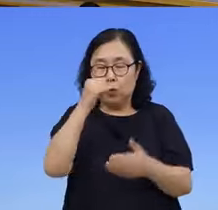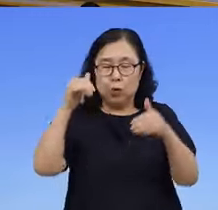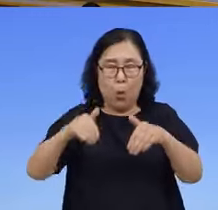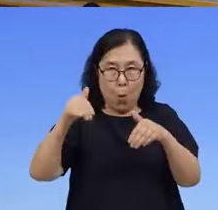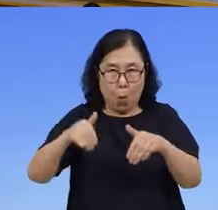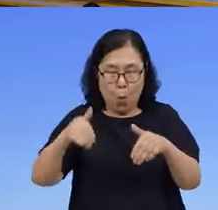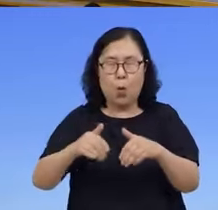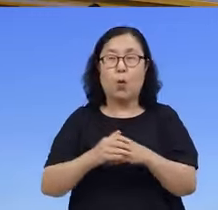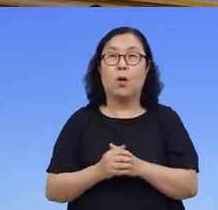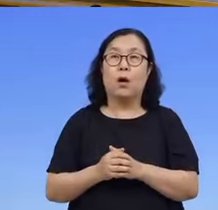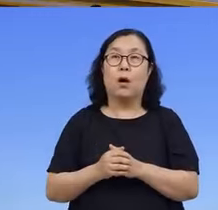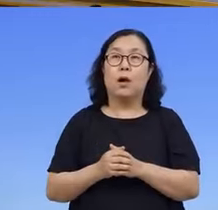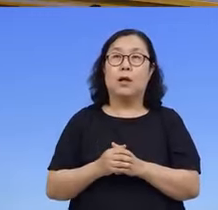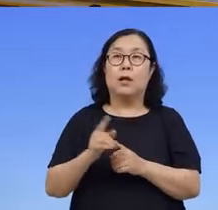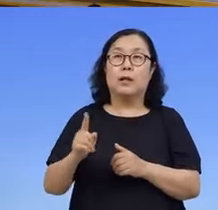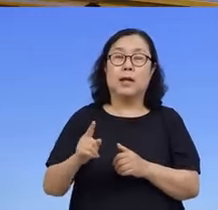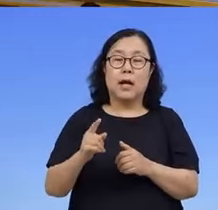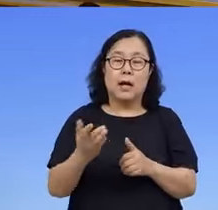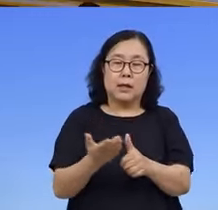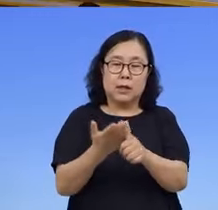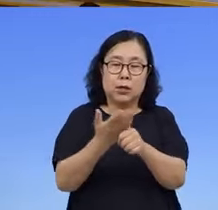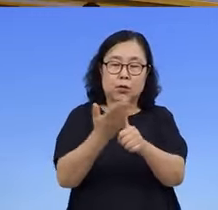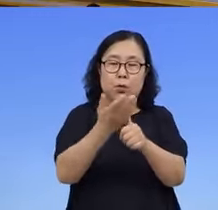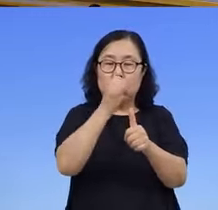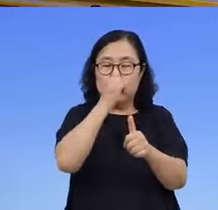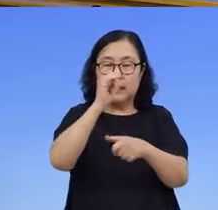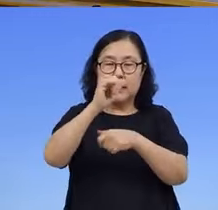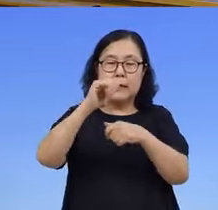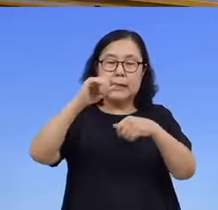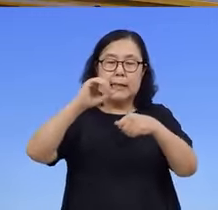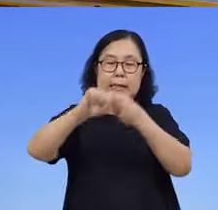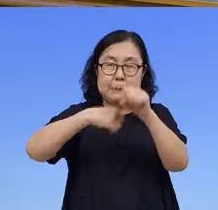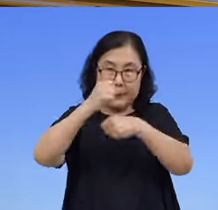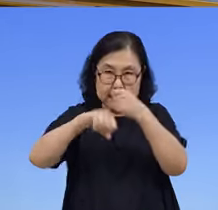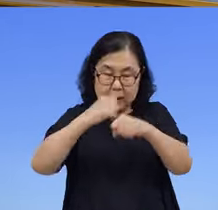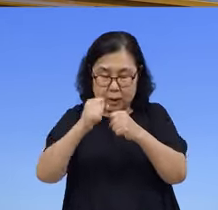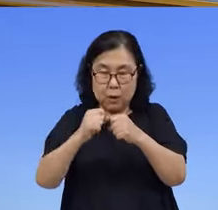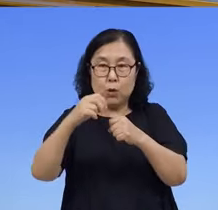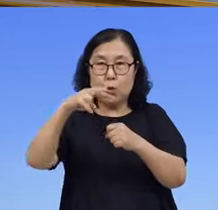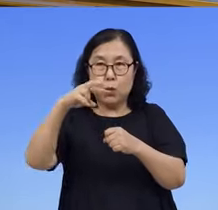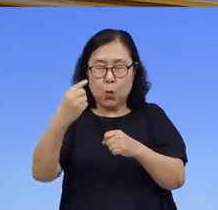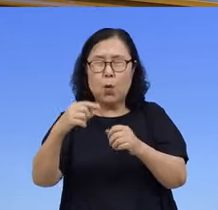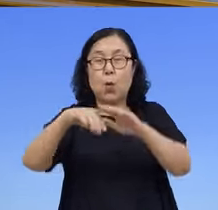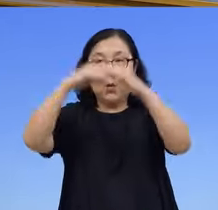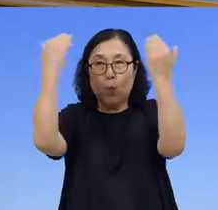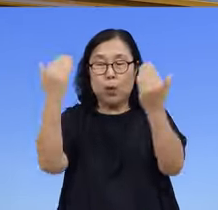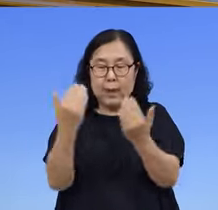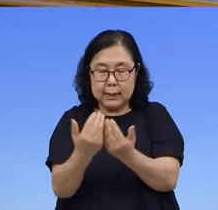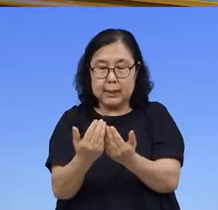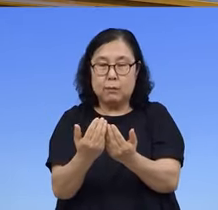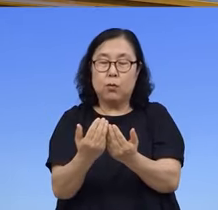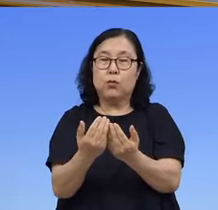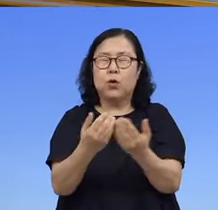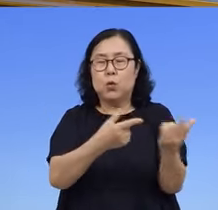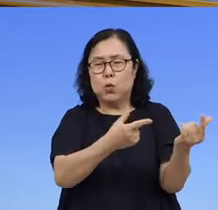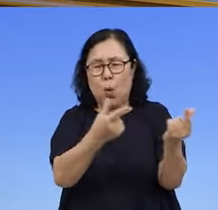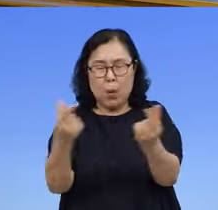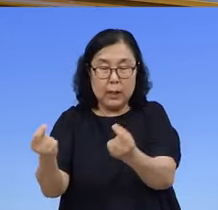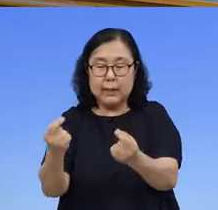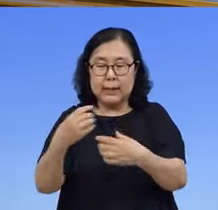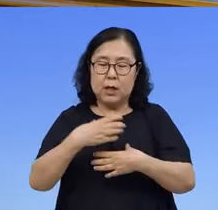있는 그 종들에게도, 심지어는 네가 지금 데리고 있는 그 가축들도 똑같이 이 안식을